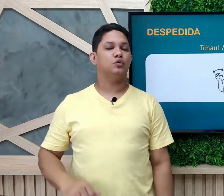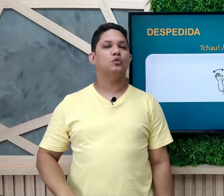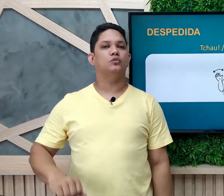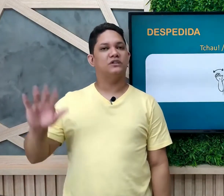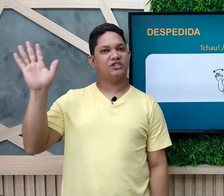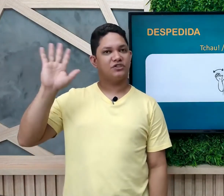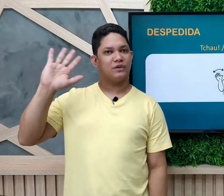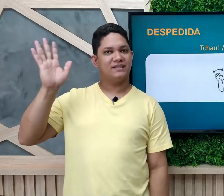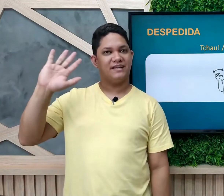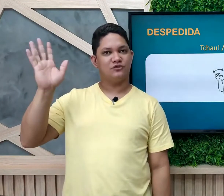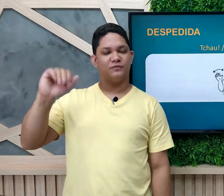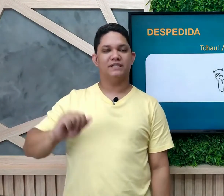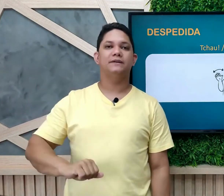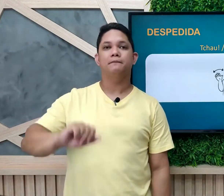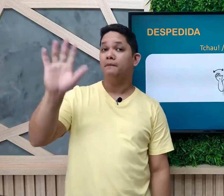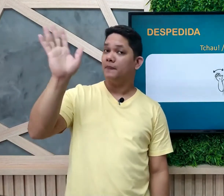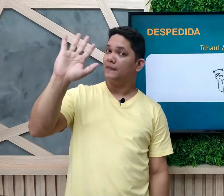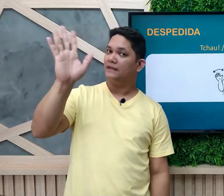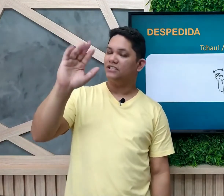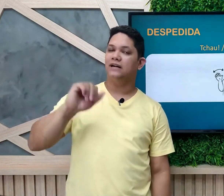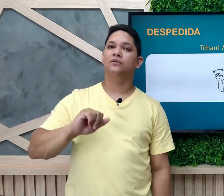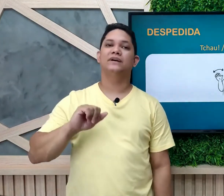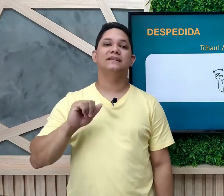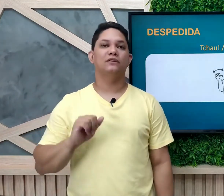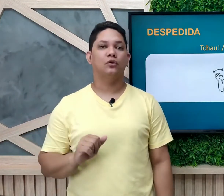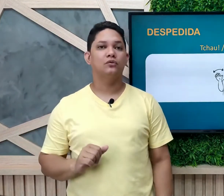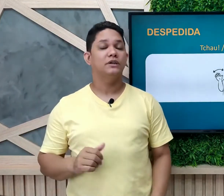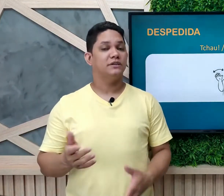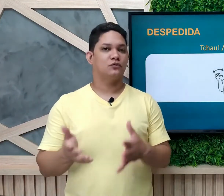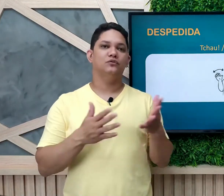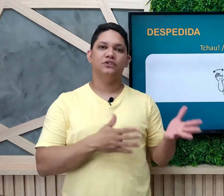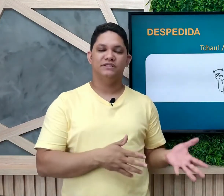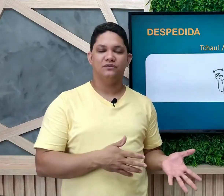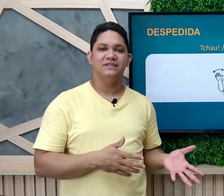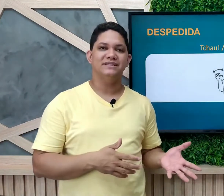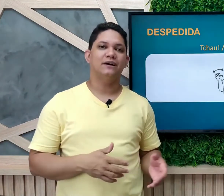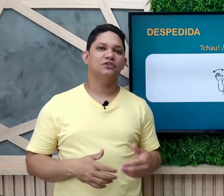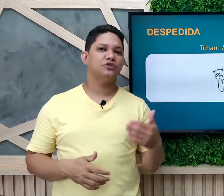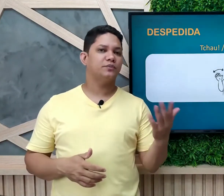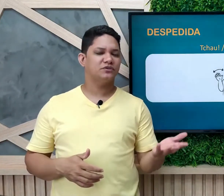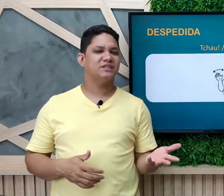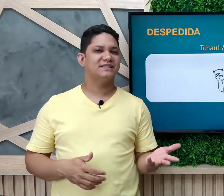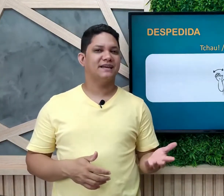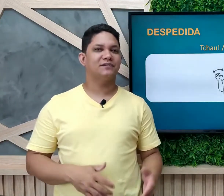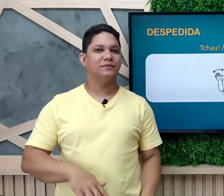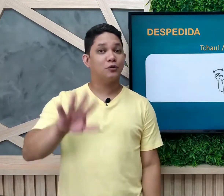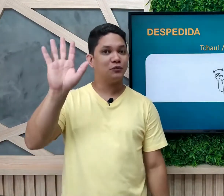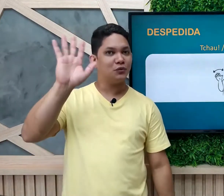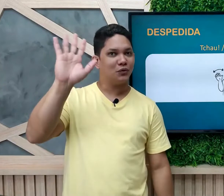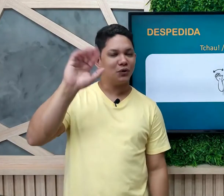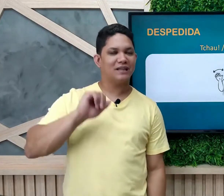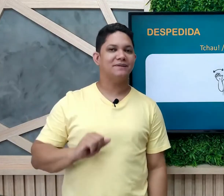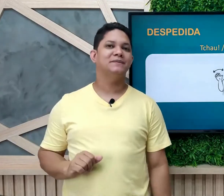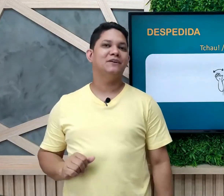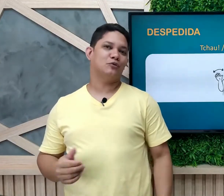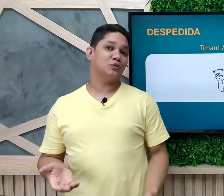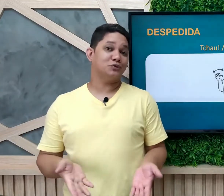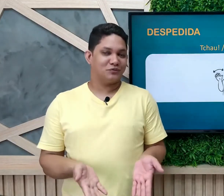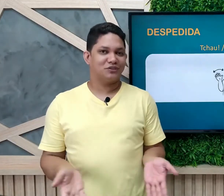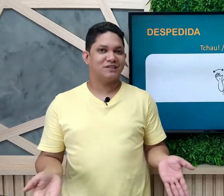comum da gestualidade humana. Tchau, até logo, que como eu disse no início da aula, a gente pode utilizar também como olá, como eu costumo utilizar